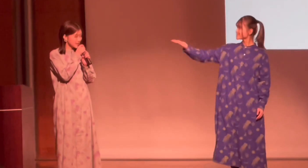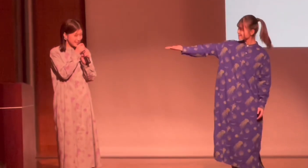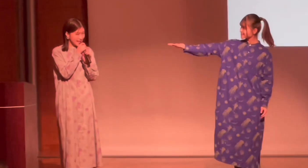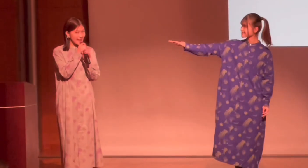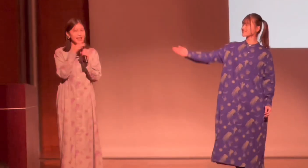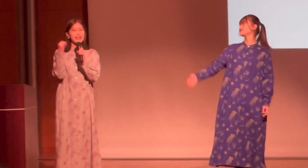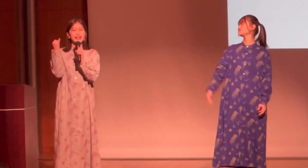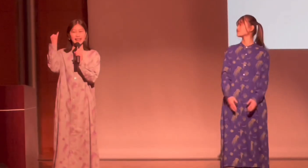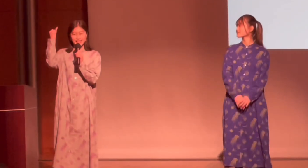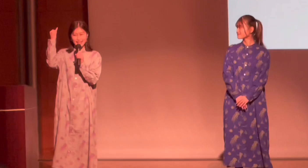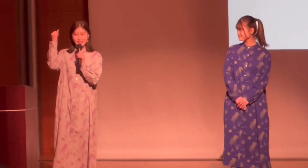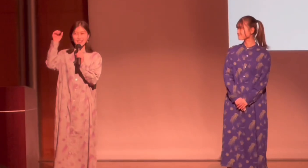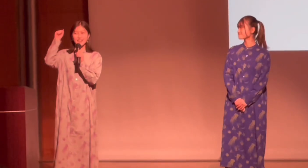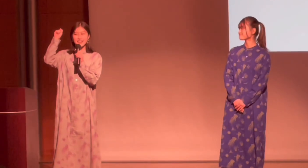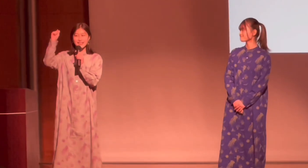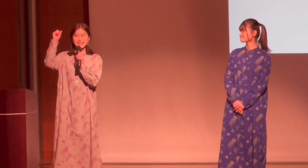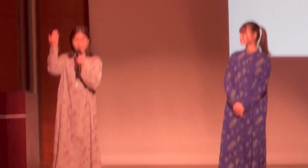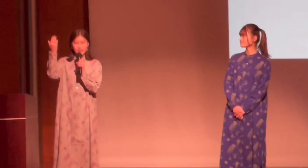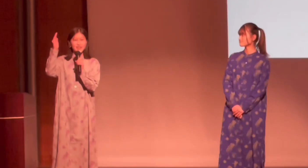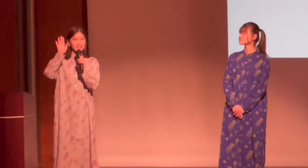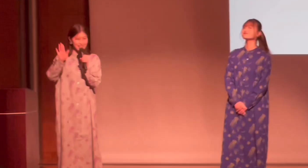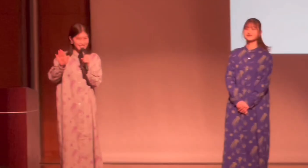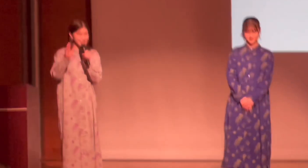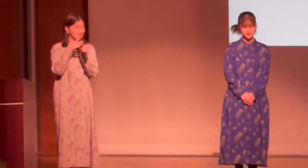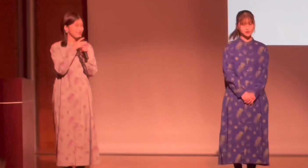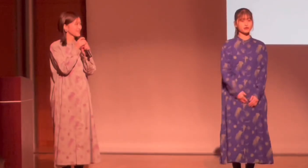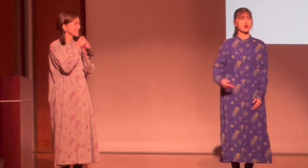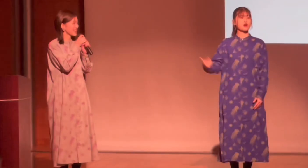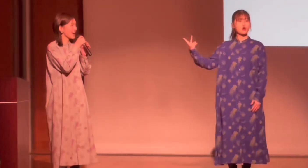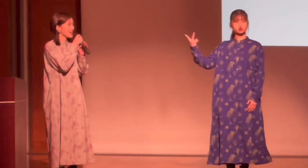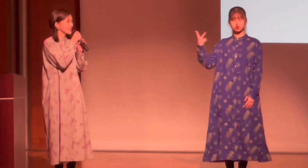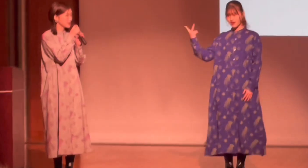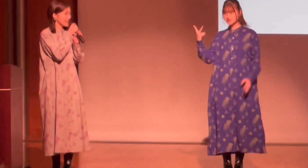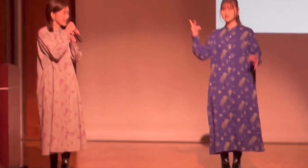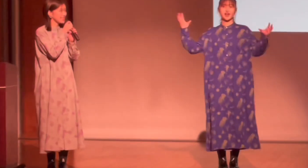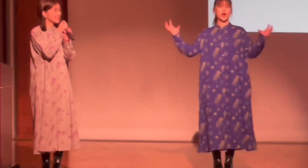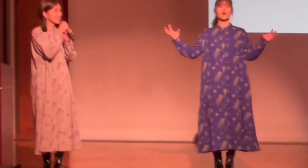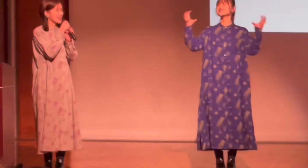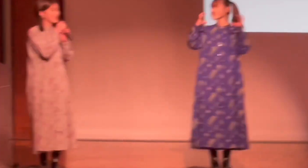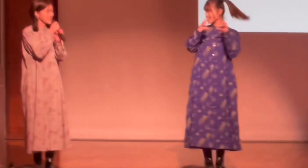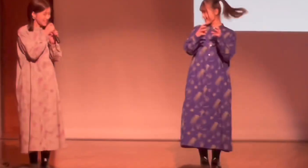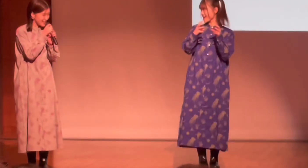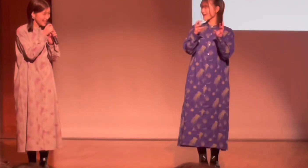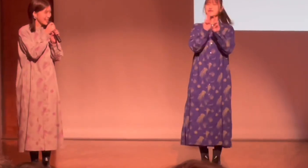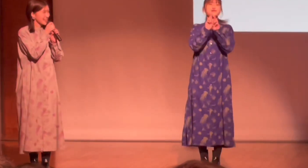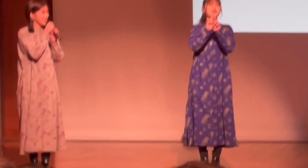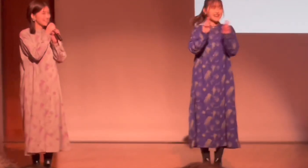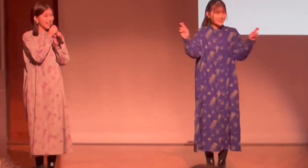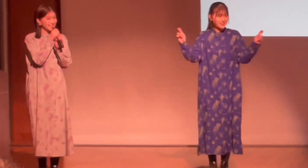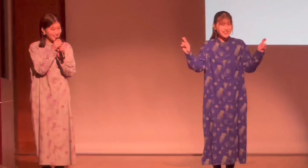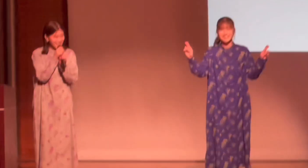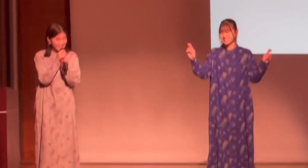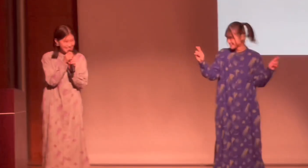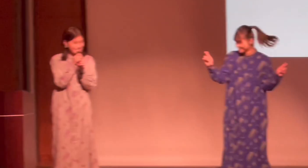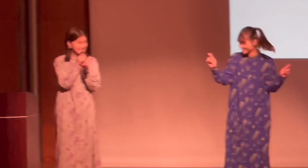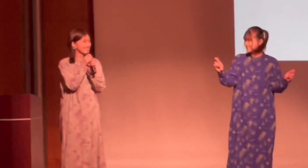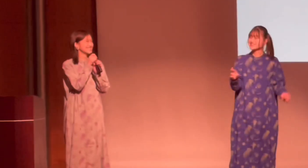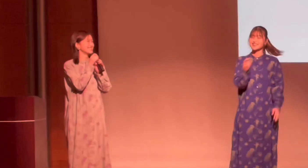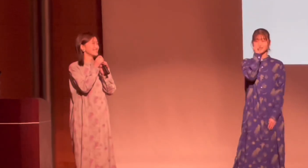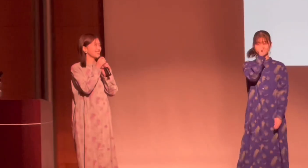して姉のサホです。二人合わせてランドヘイです。